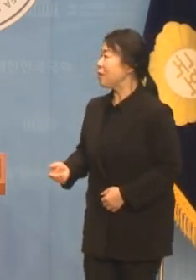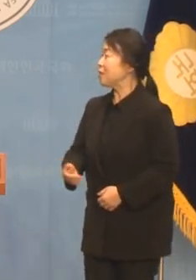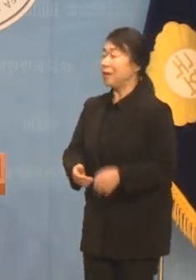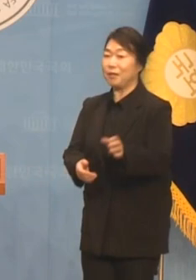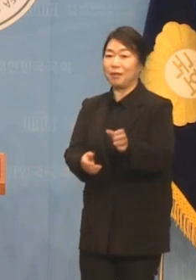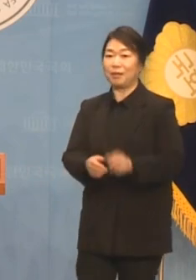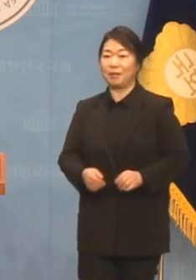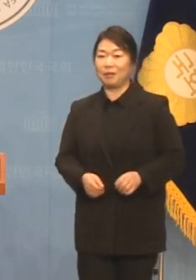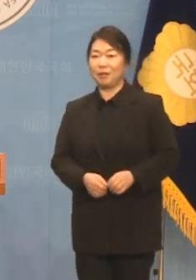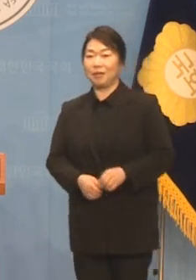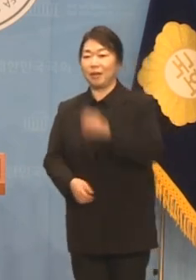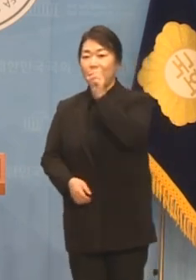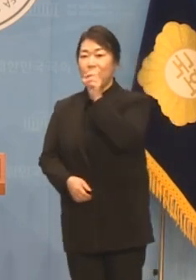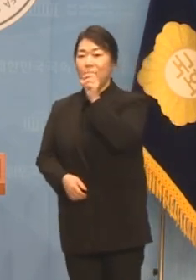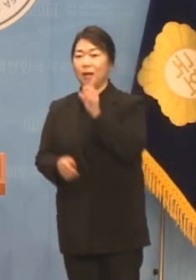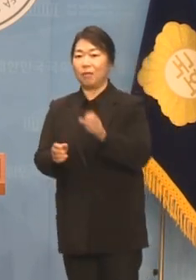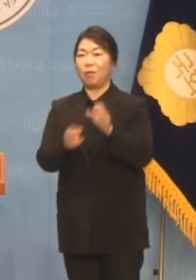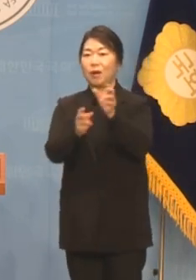이상입니다네